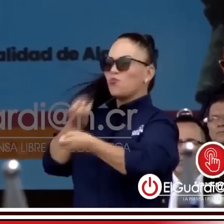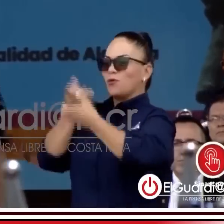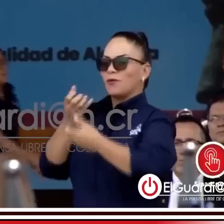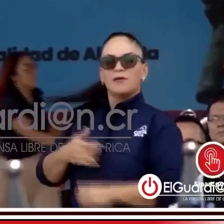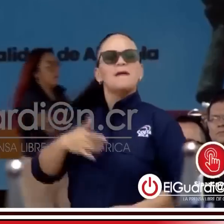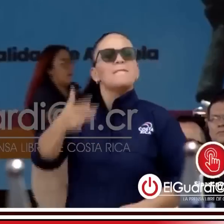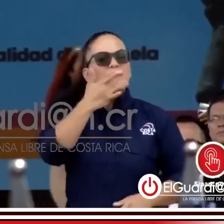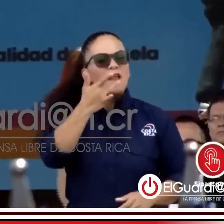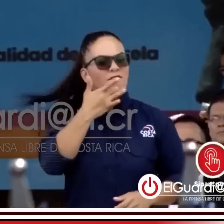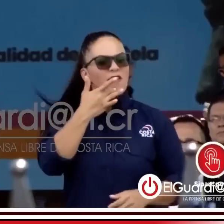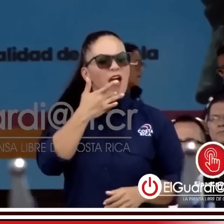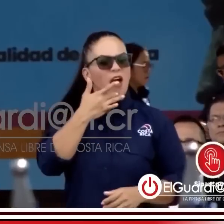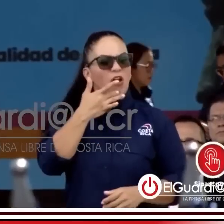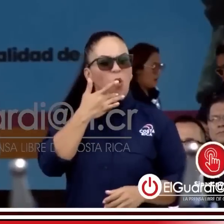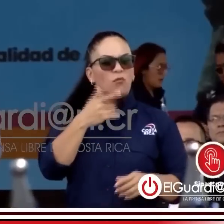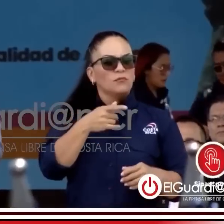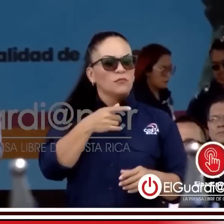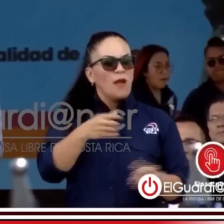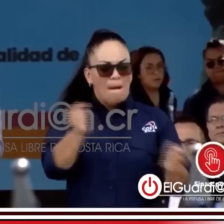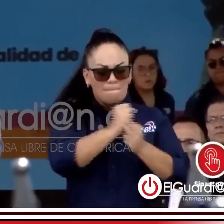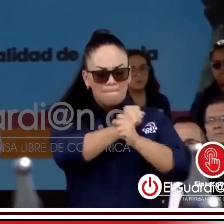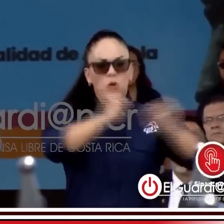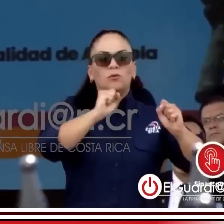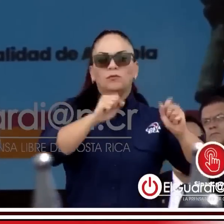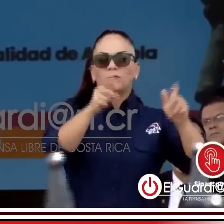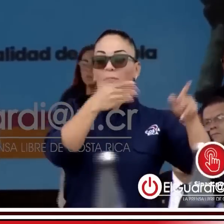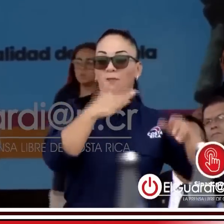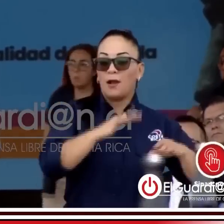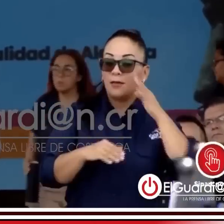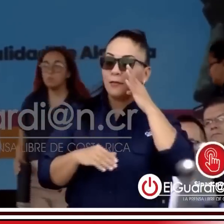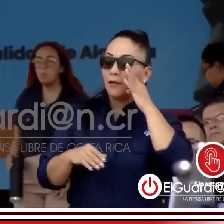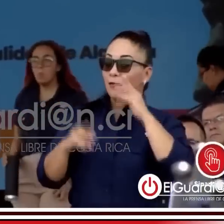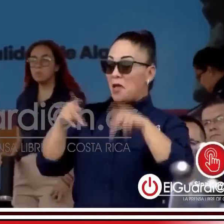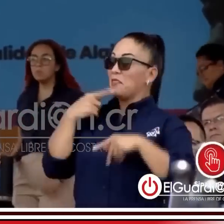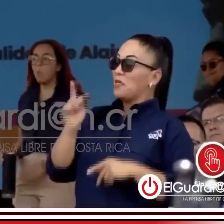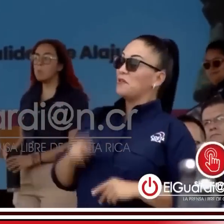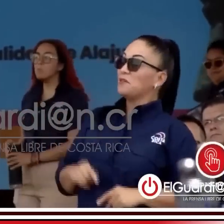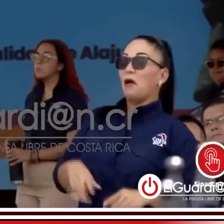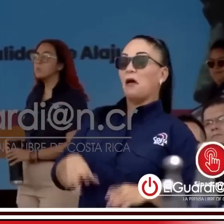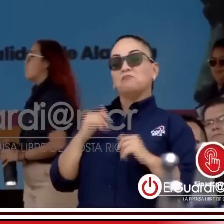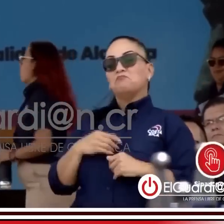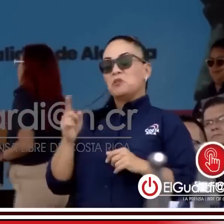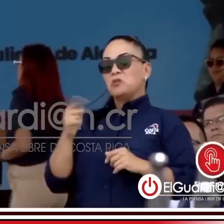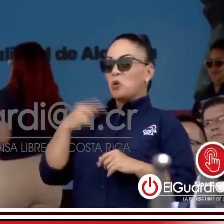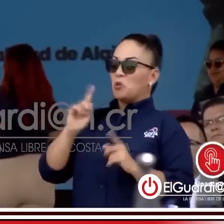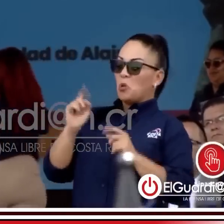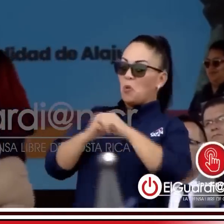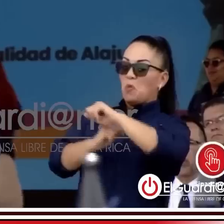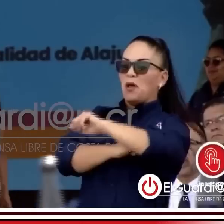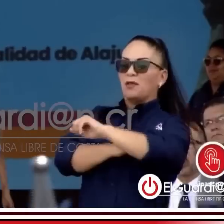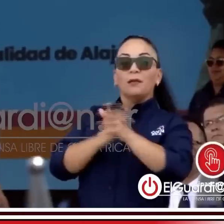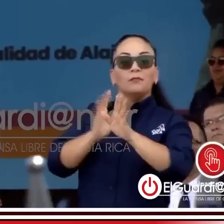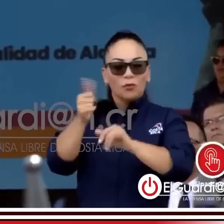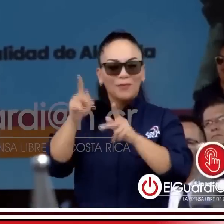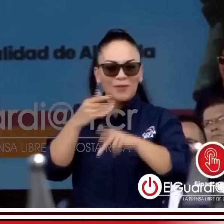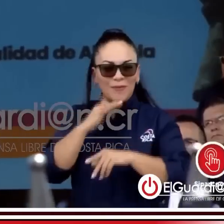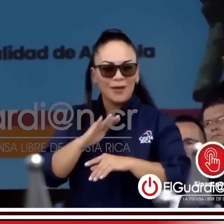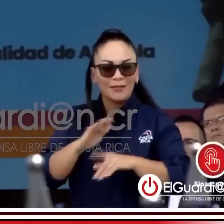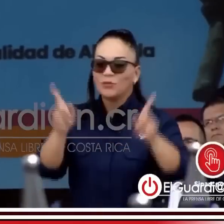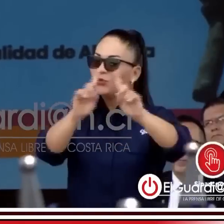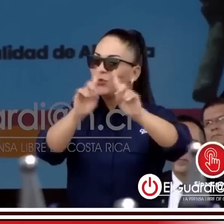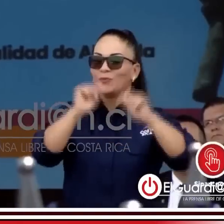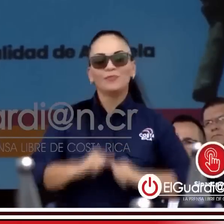Prefiero dinamitarlos. Ay, no, pero no construyen puentes. No. Con